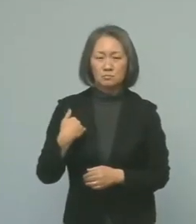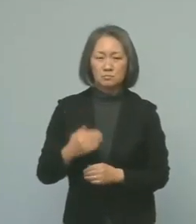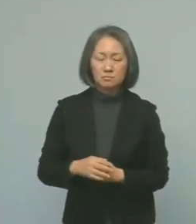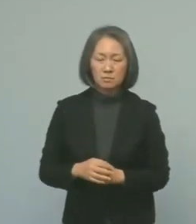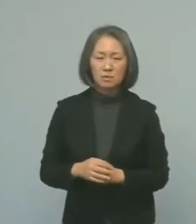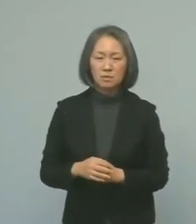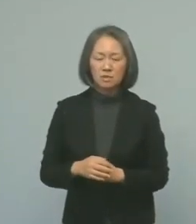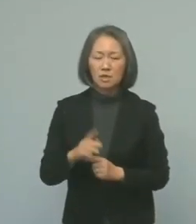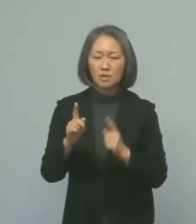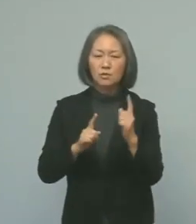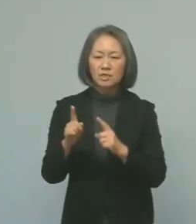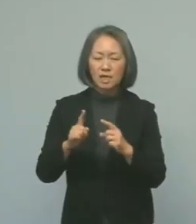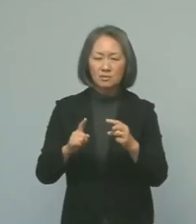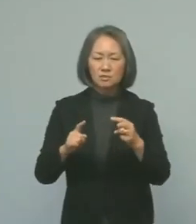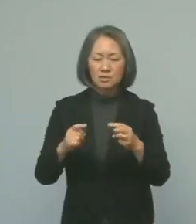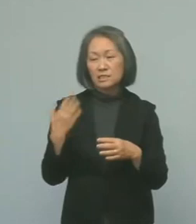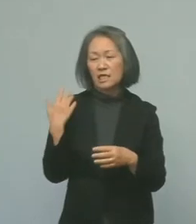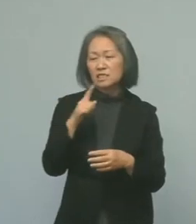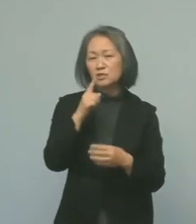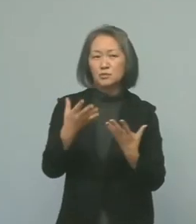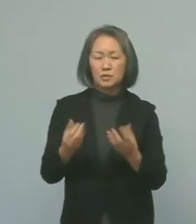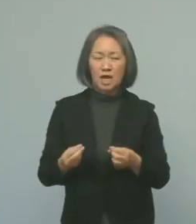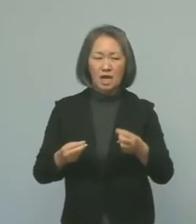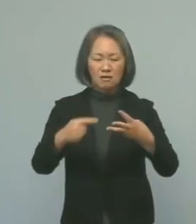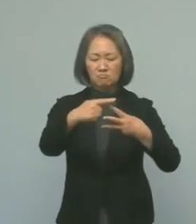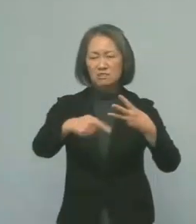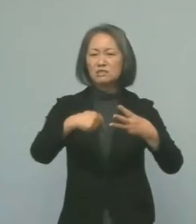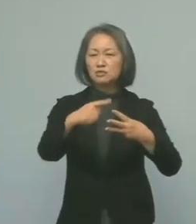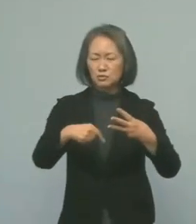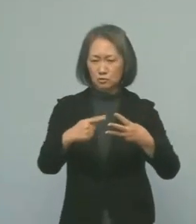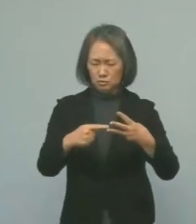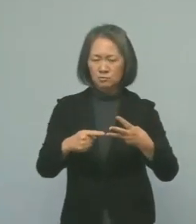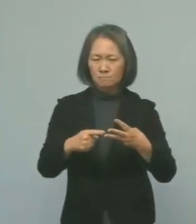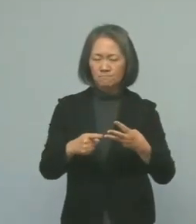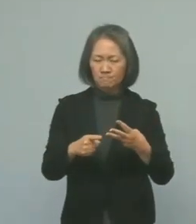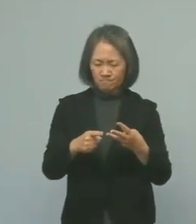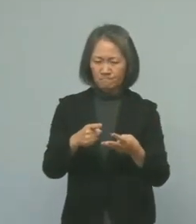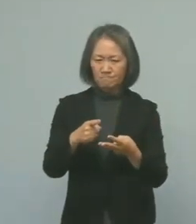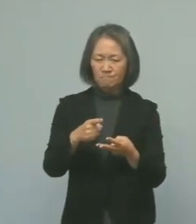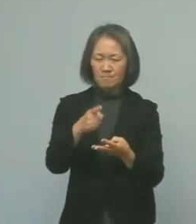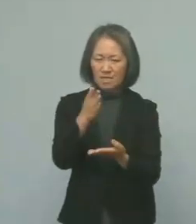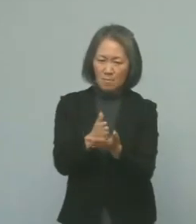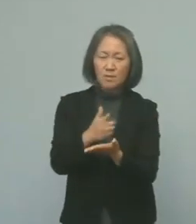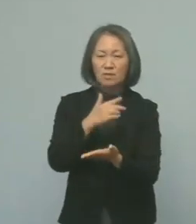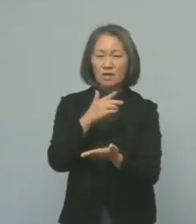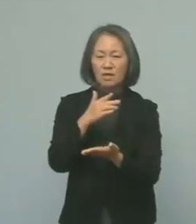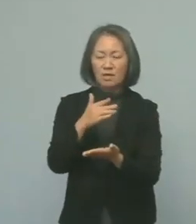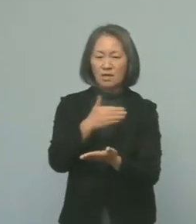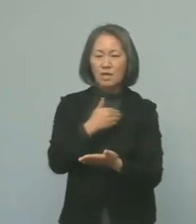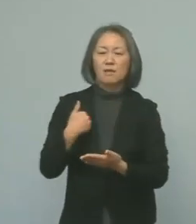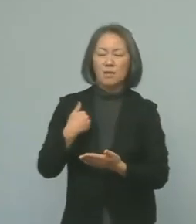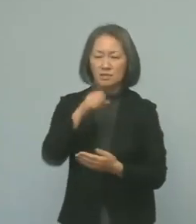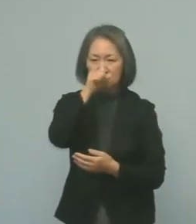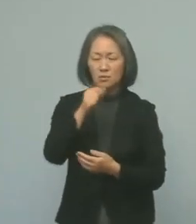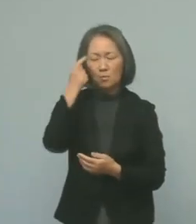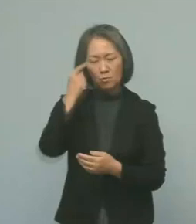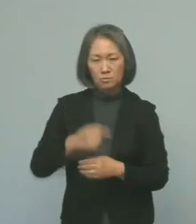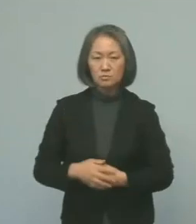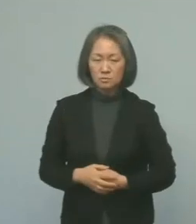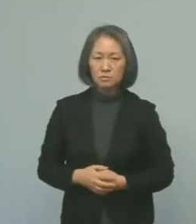にかく3つを避ければ大丈夫ということであります。それ